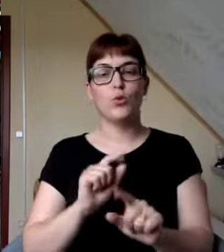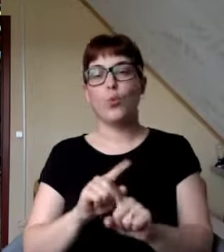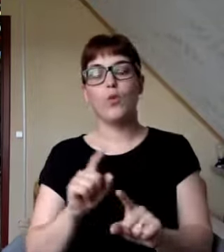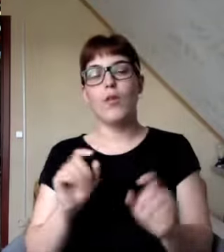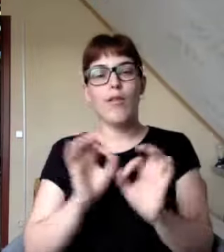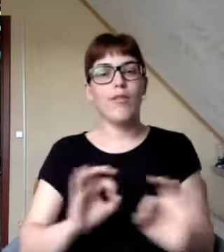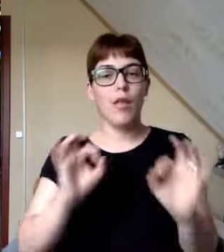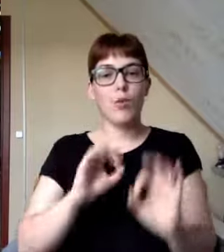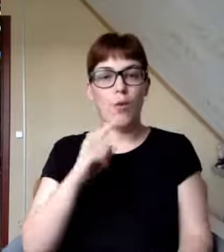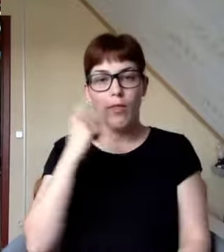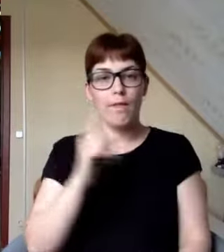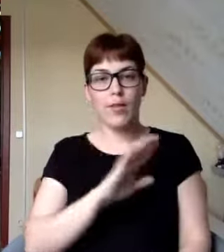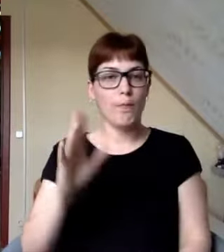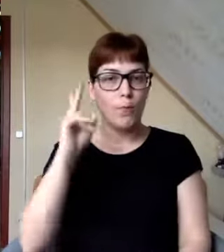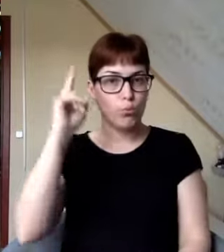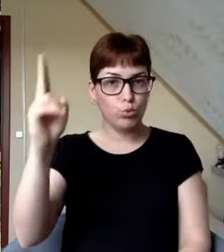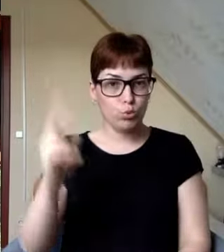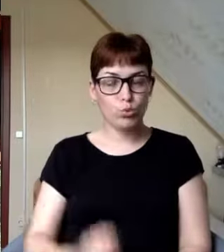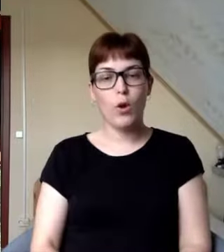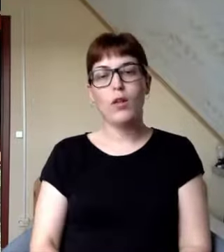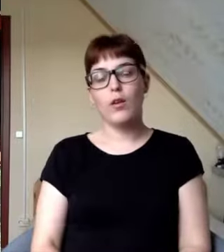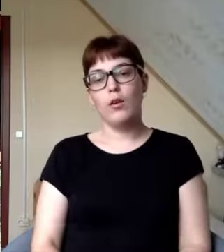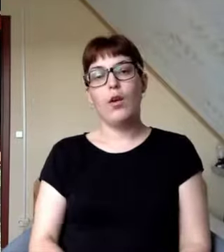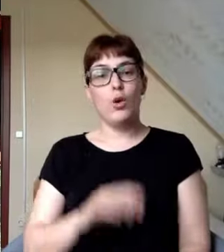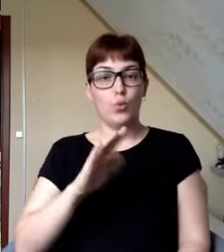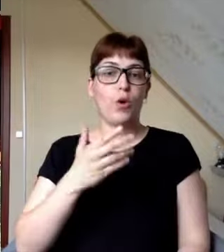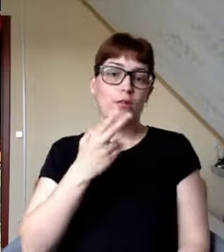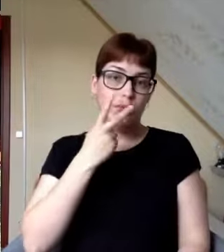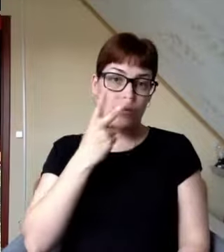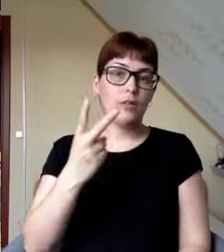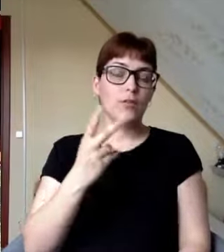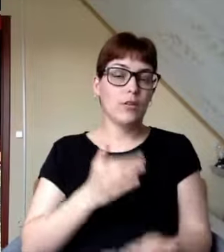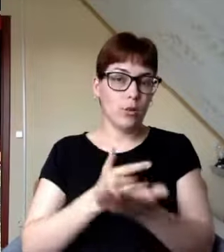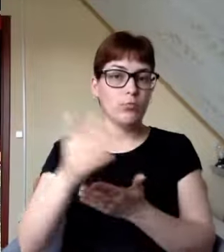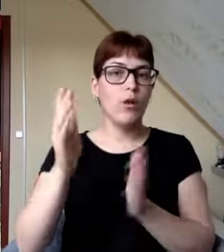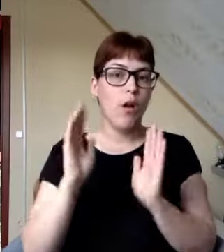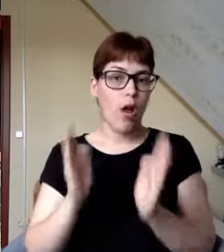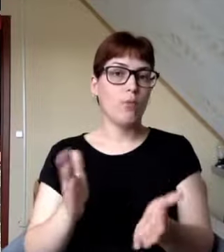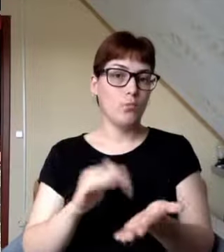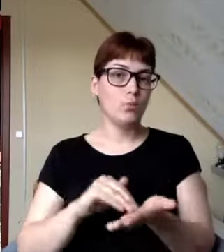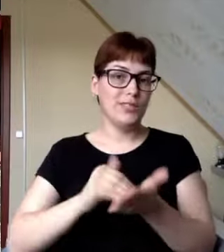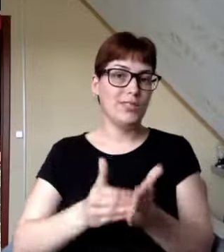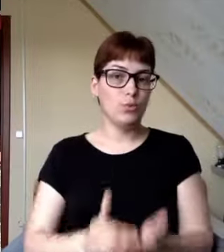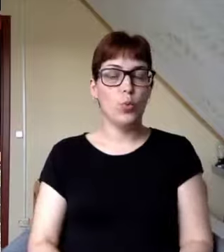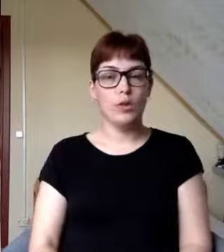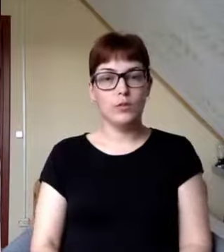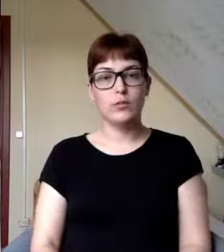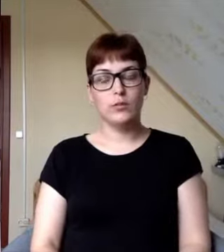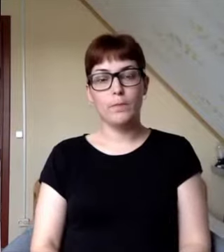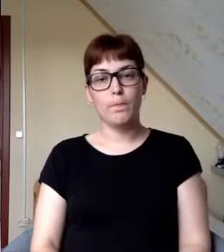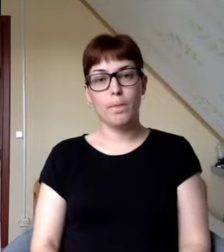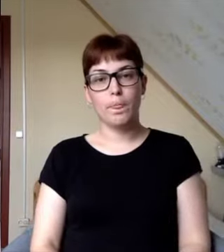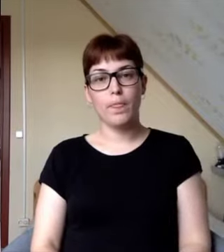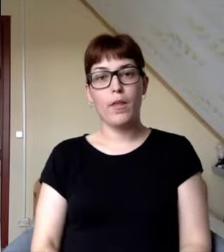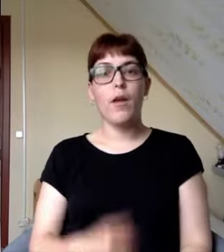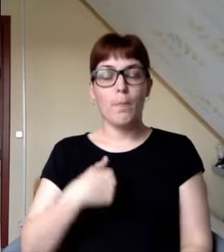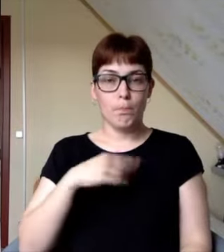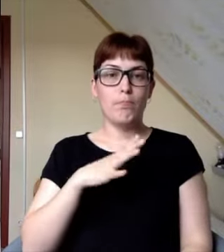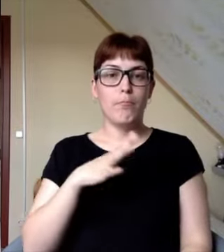neko nevienam neapsolīšu, jo jāskatās no situācijas, kā viņi attīstīsies.